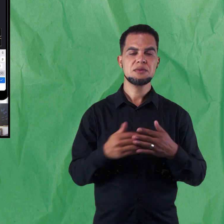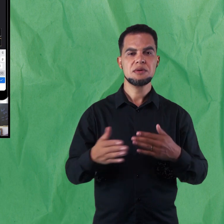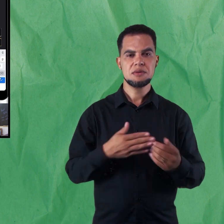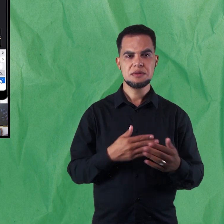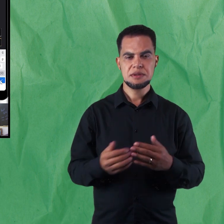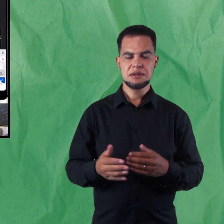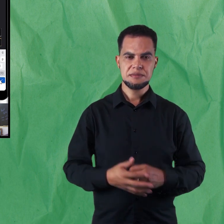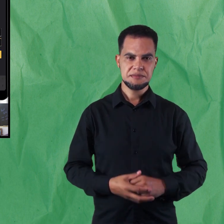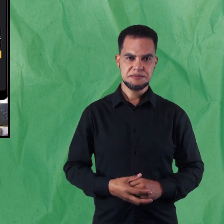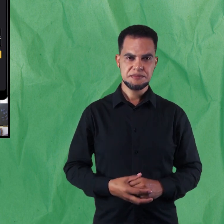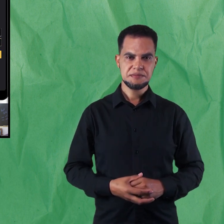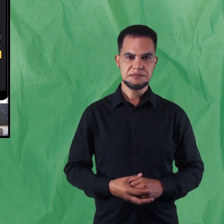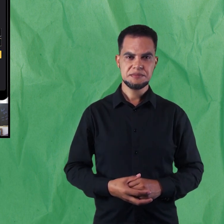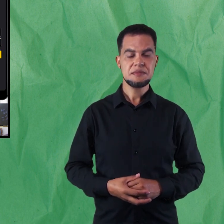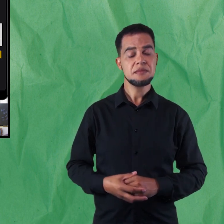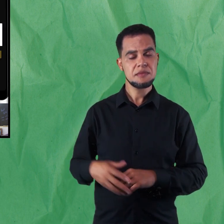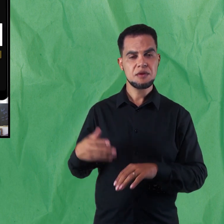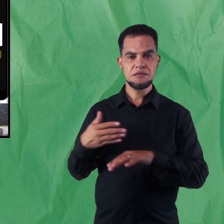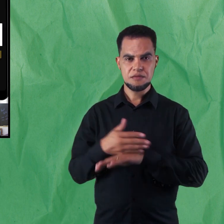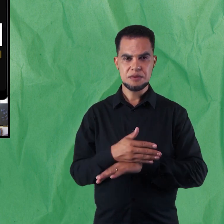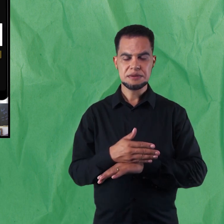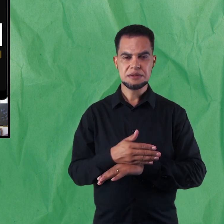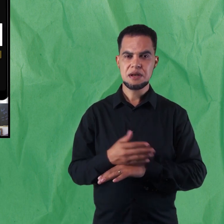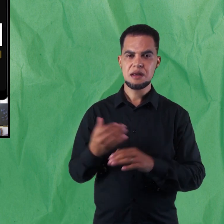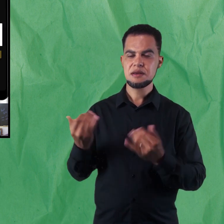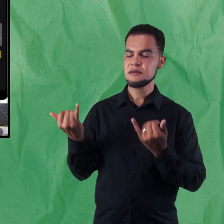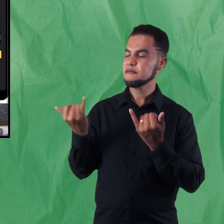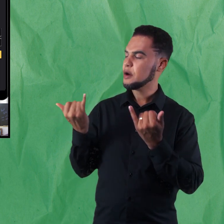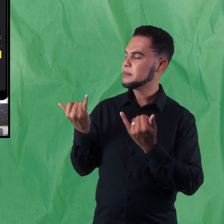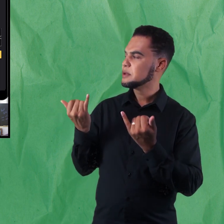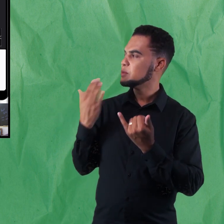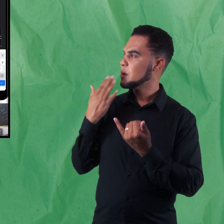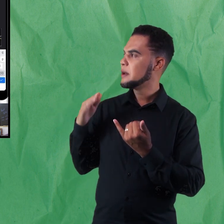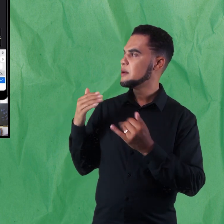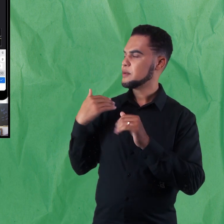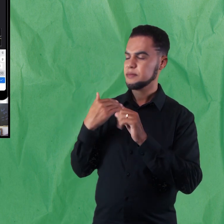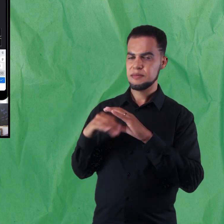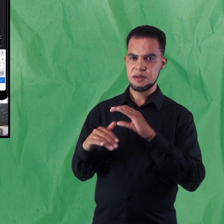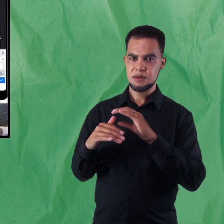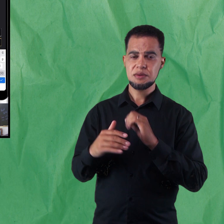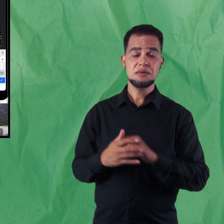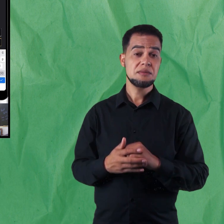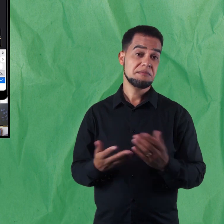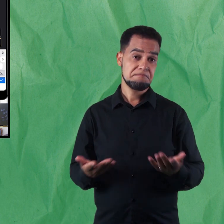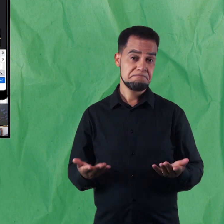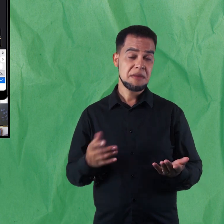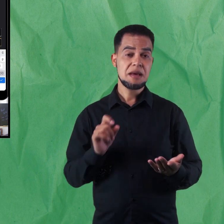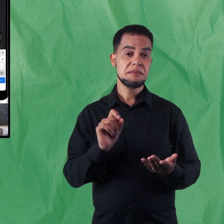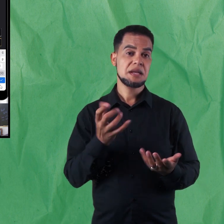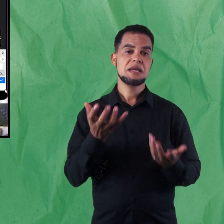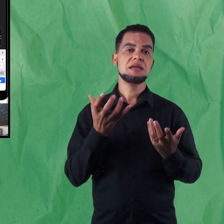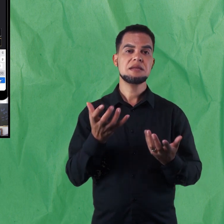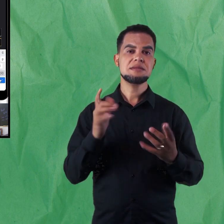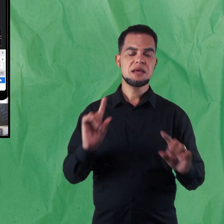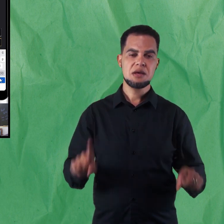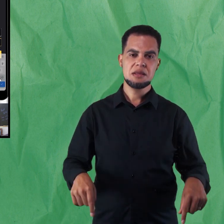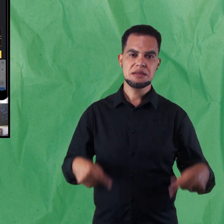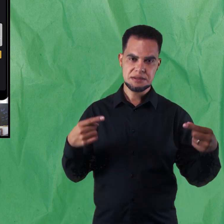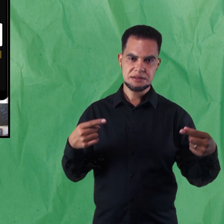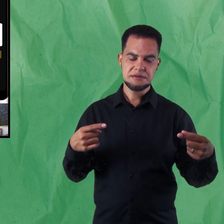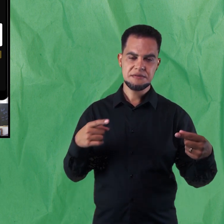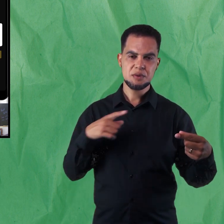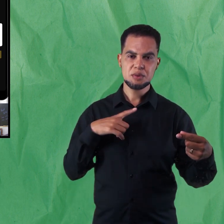qualquer. E vou entrar, informe o e-mail, tá? Para quem quiser algum